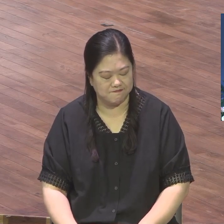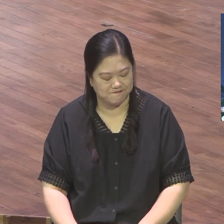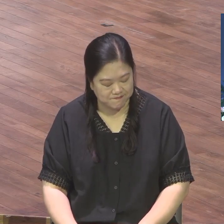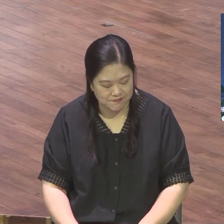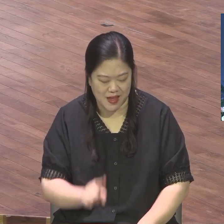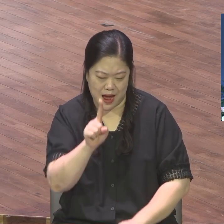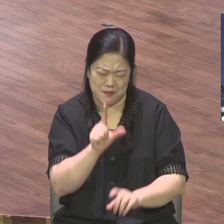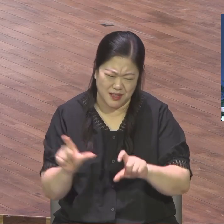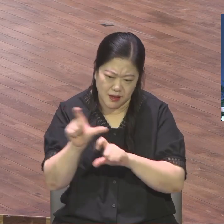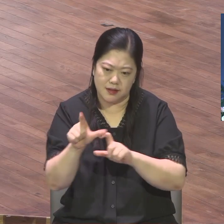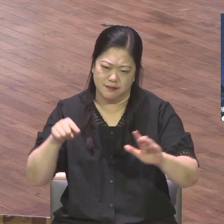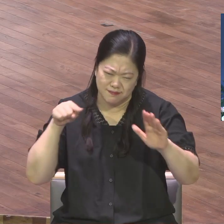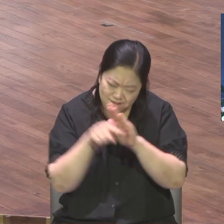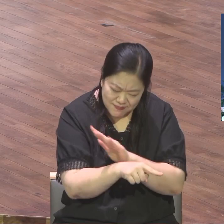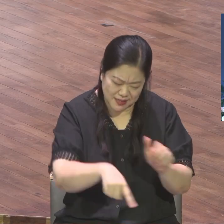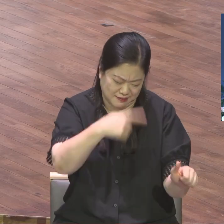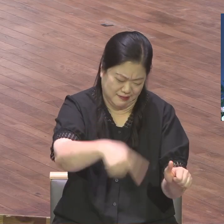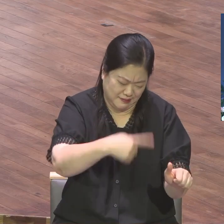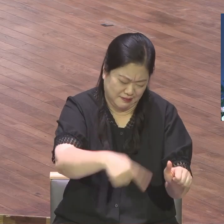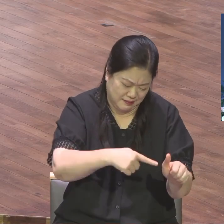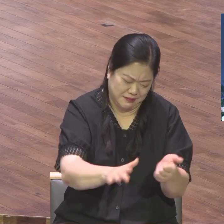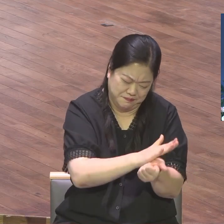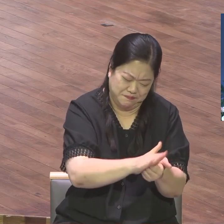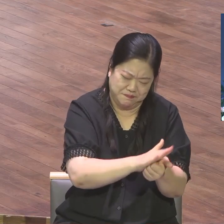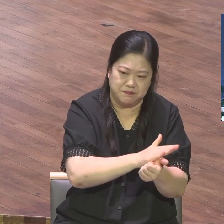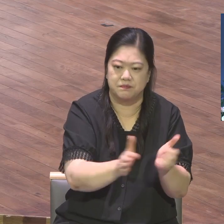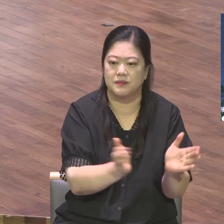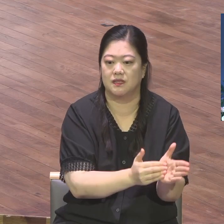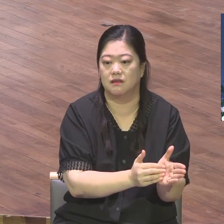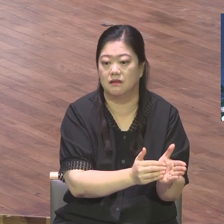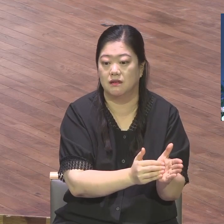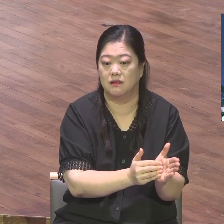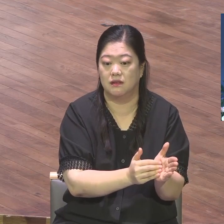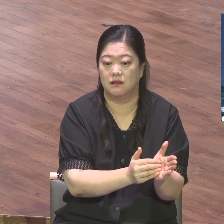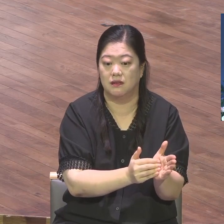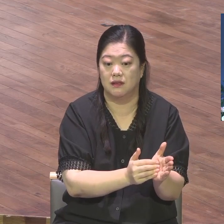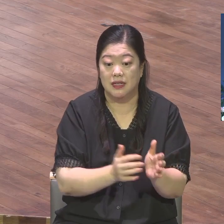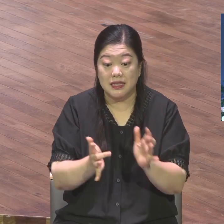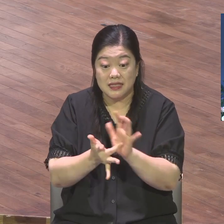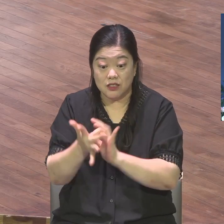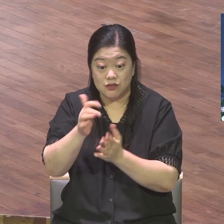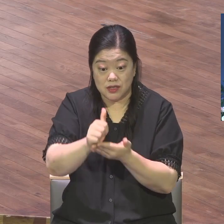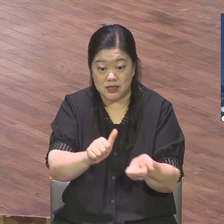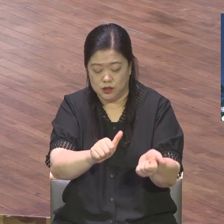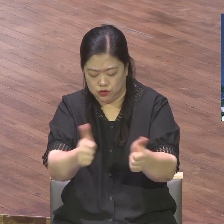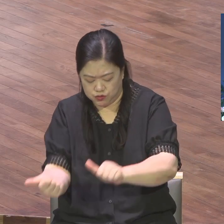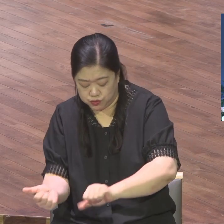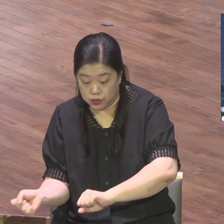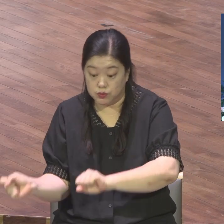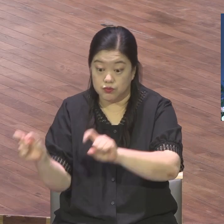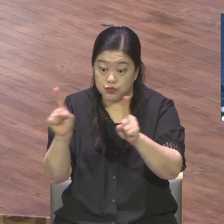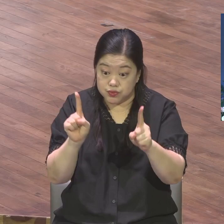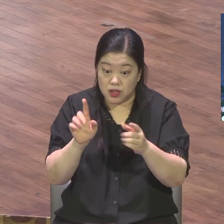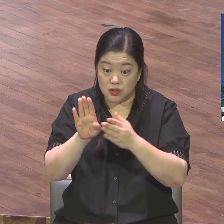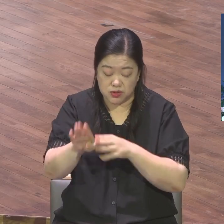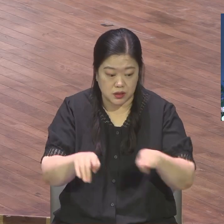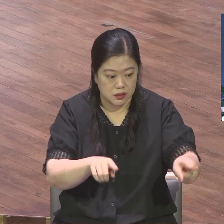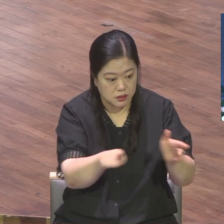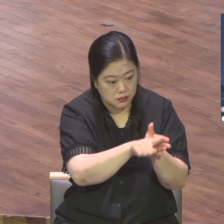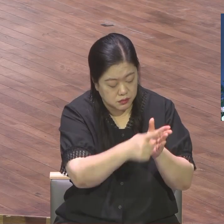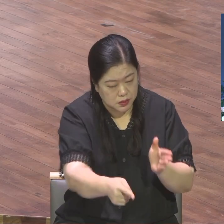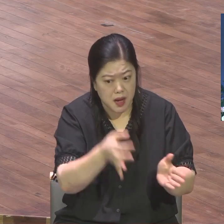부활하신 예수님께서 바로 성천하시지 않으시고 제자들에게 나타났어요. 그리고